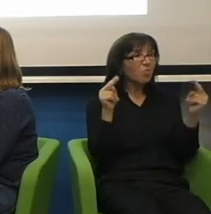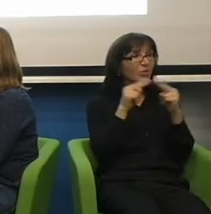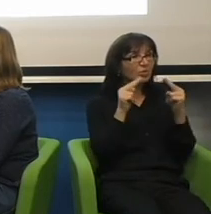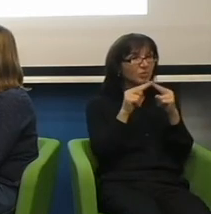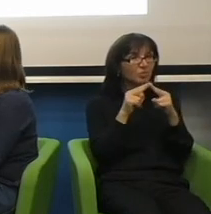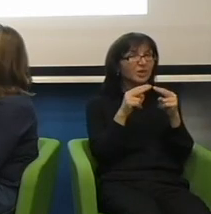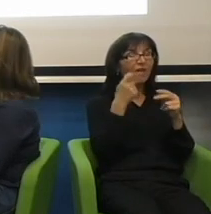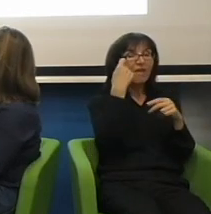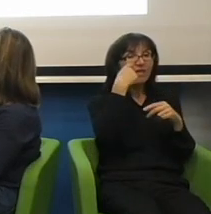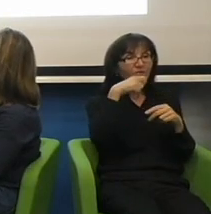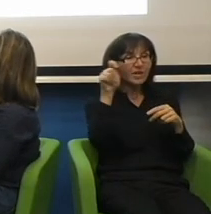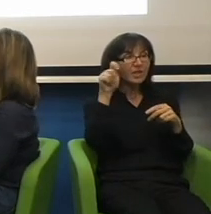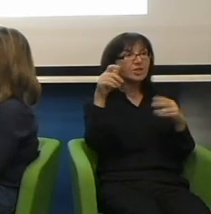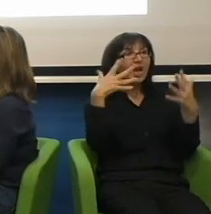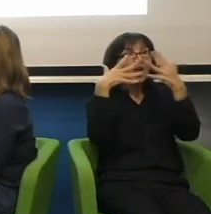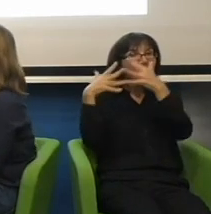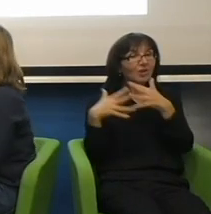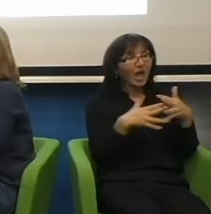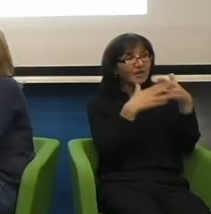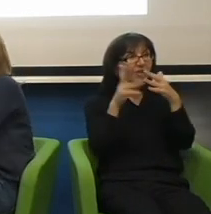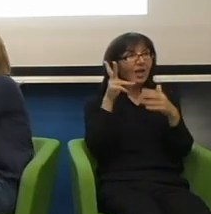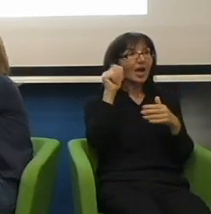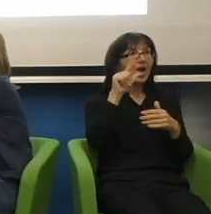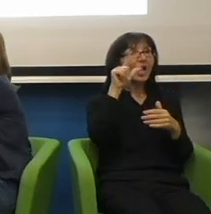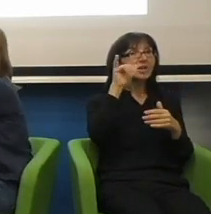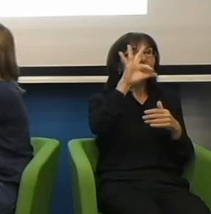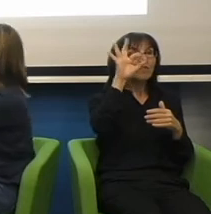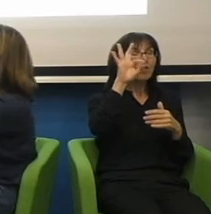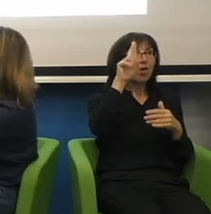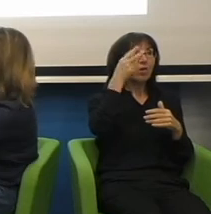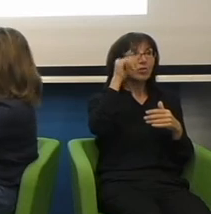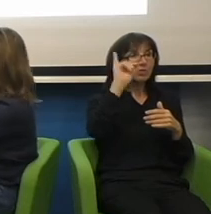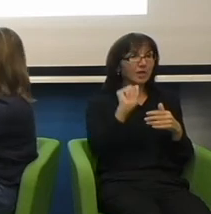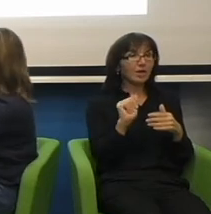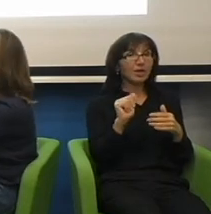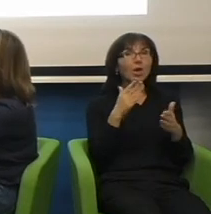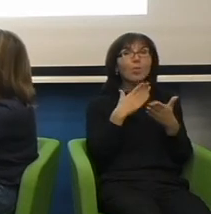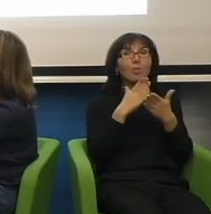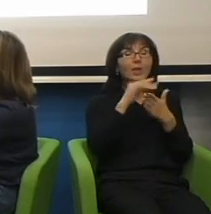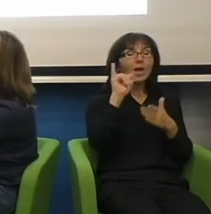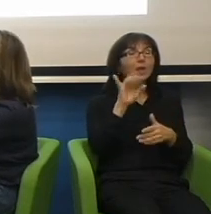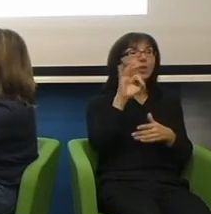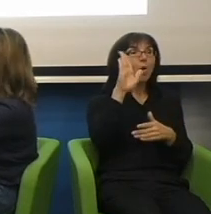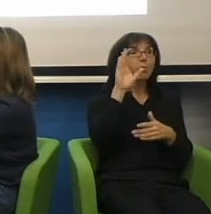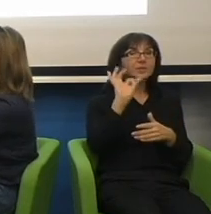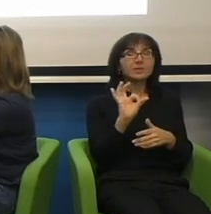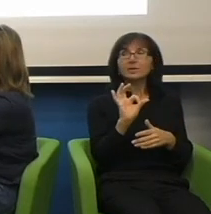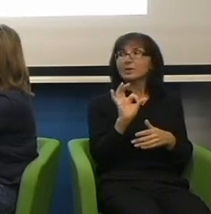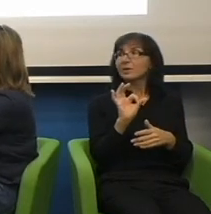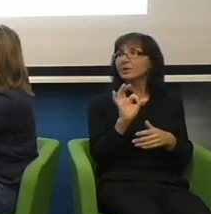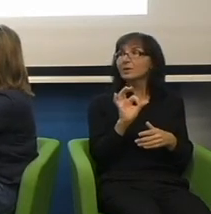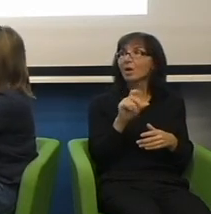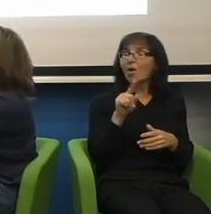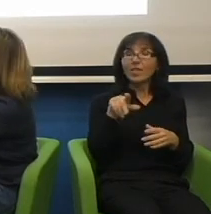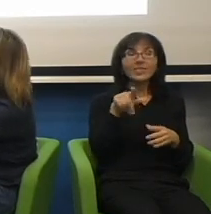do Kalifornii, pomaga Jobsowi robić pierwszą wersję. No tak, ona tam